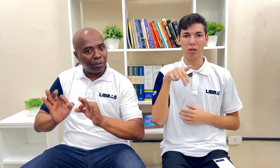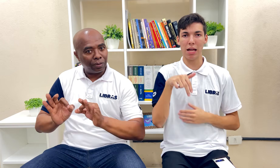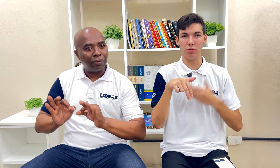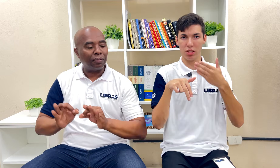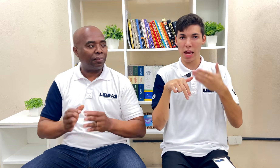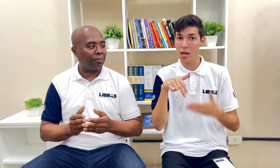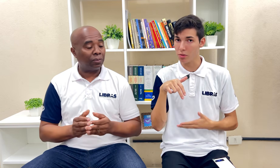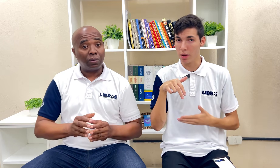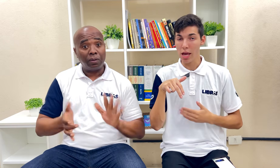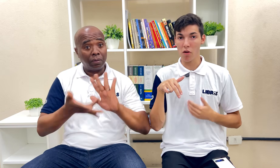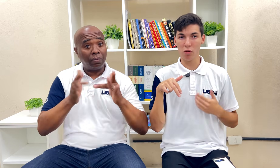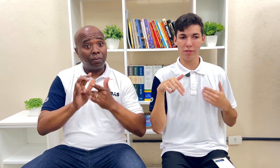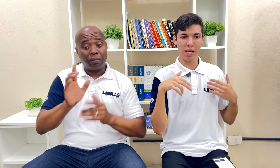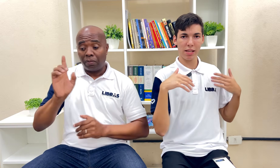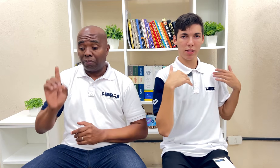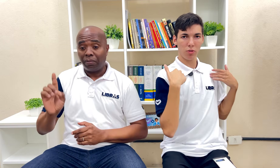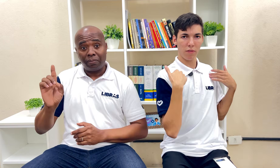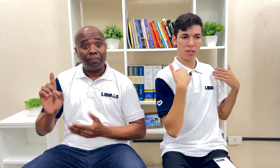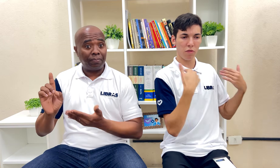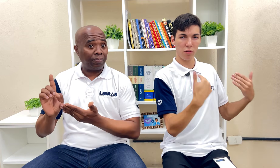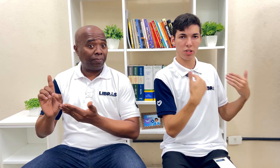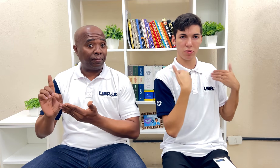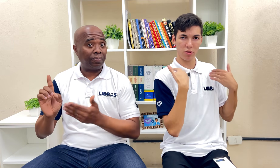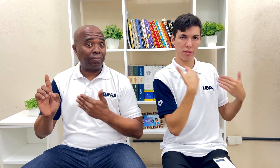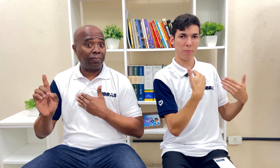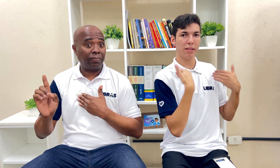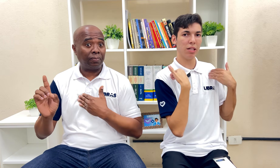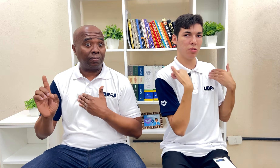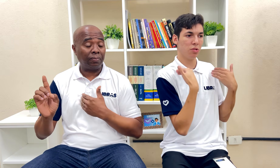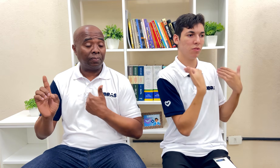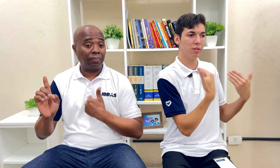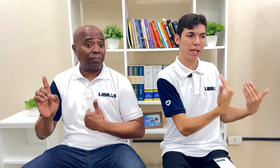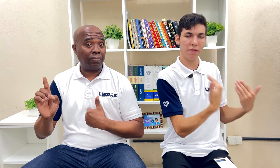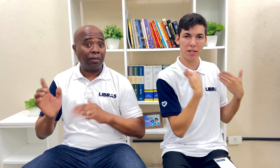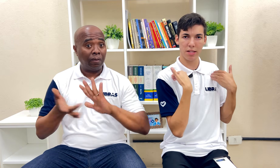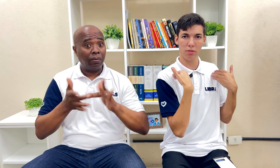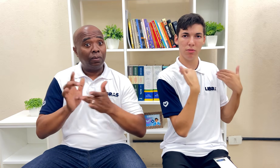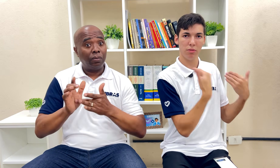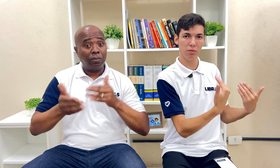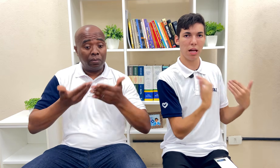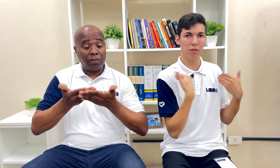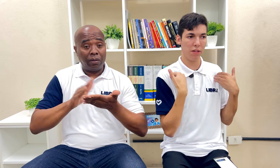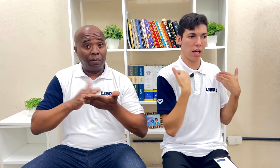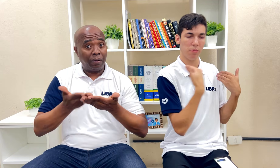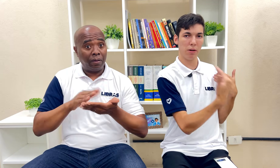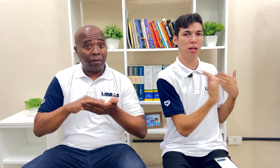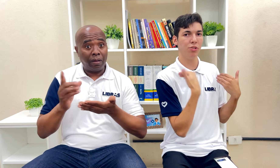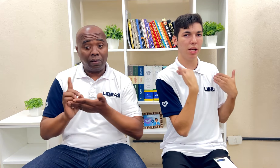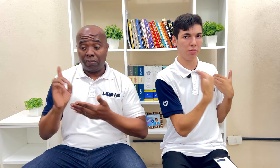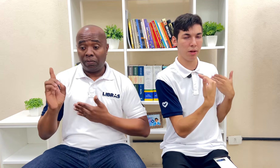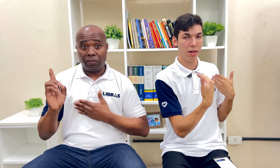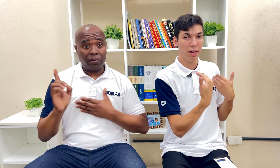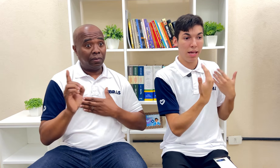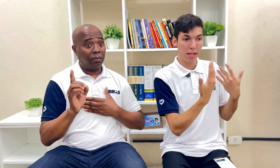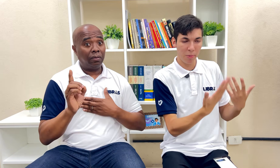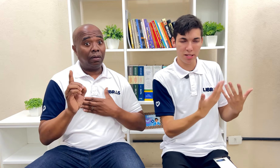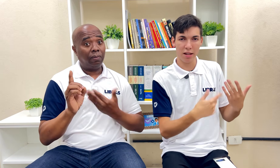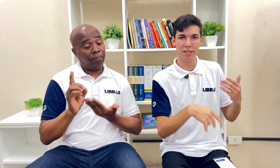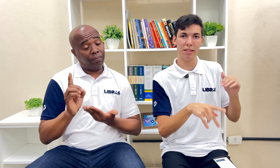lado direito, eu vou ter que, toda vez que eu for Jesus eu interpretar Jesus, eu vou ter que fazê-lo do lado virado para o lado direito. E depois ela cita